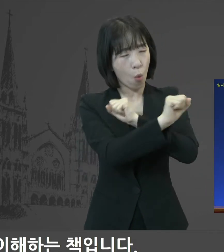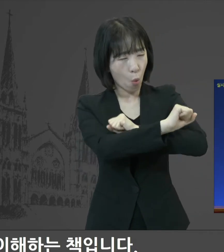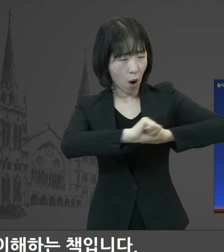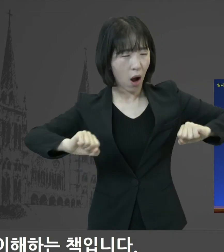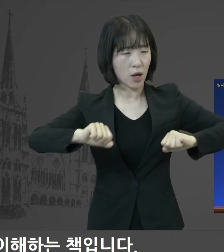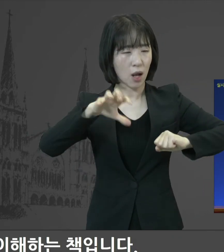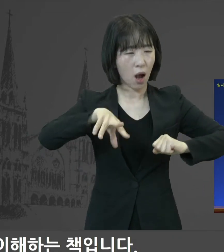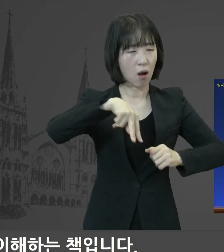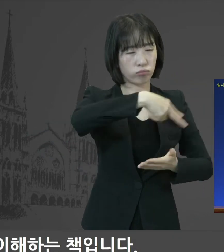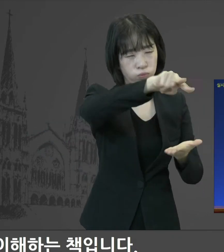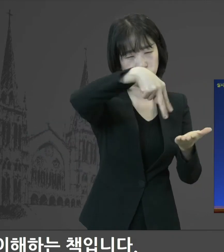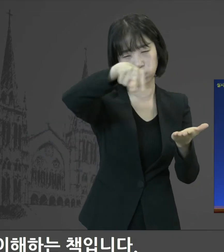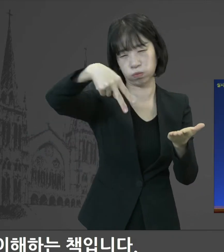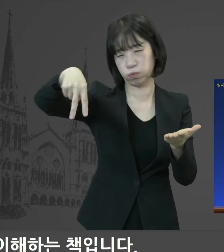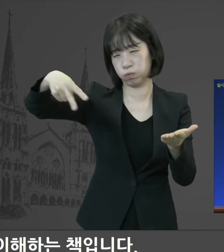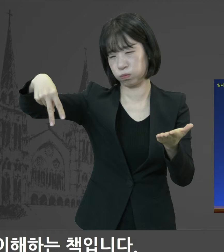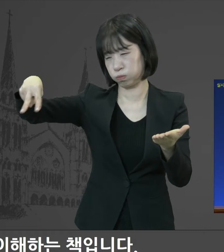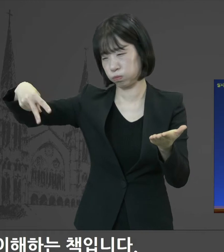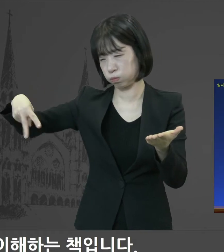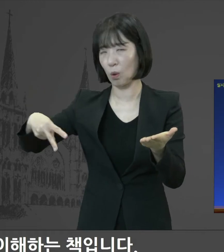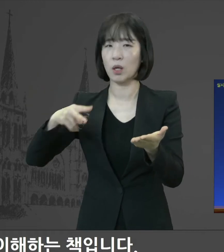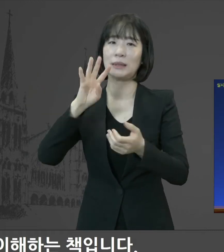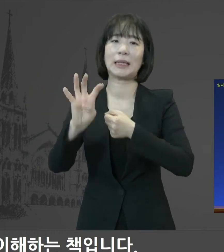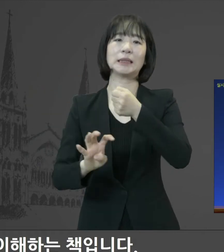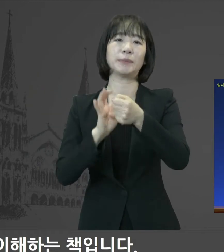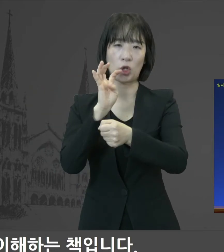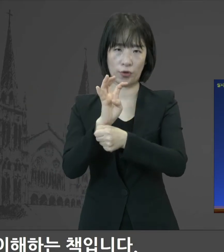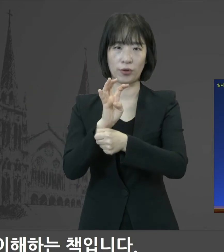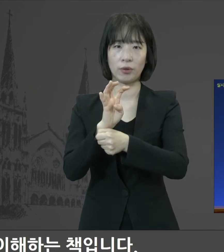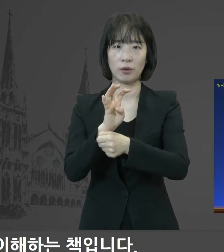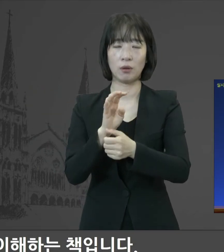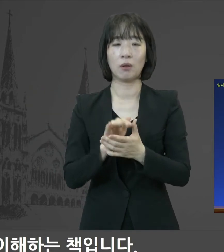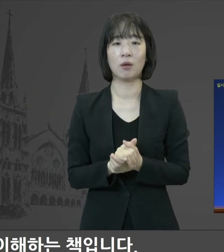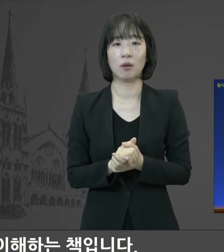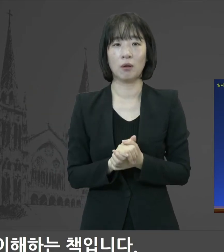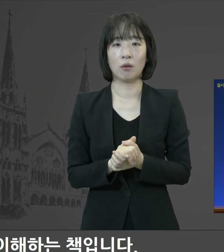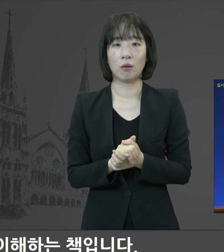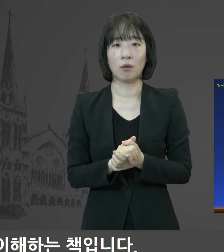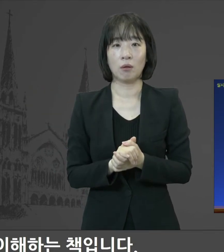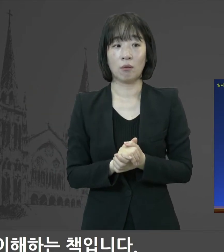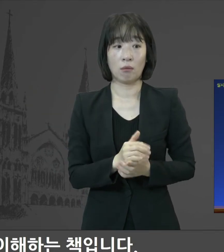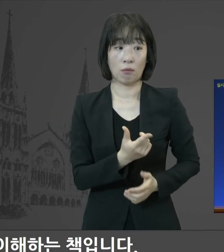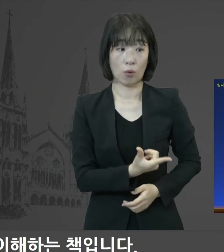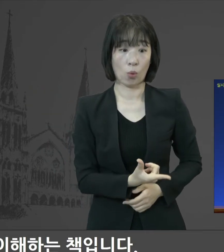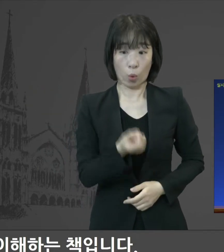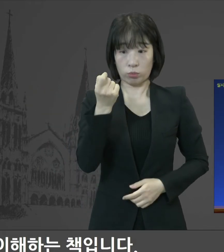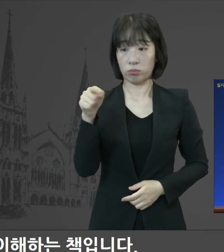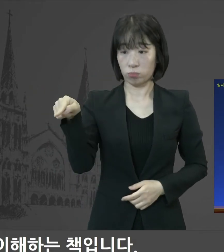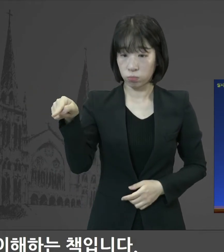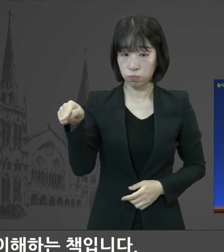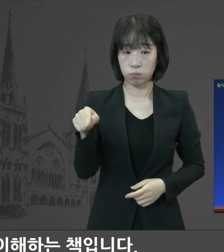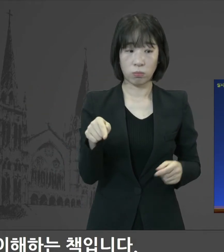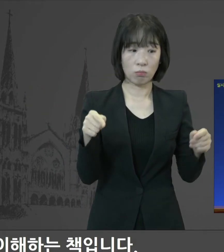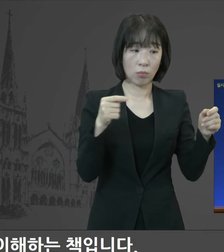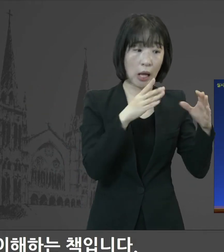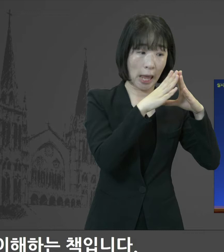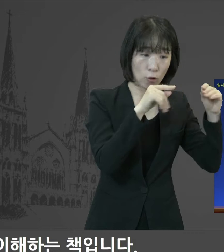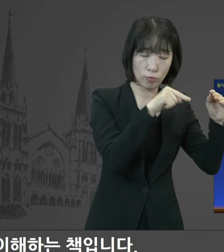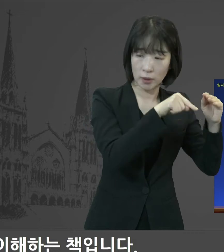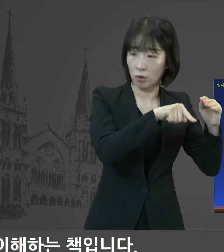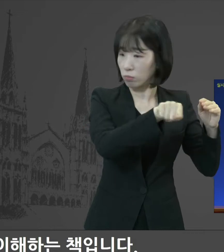알고 계시죠? 40년 동안 광야 생활을 했습니다. 곧바로 가면 얼마 안 되는